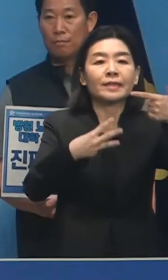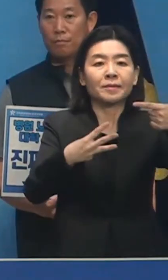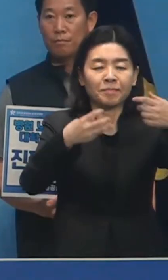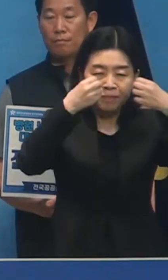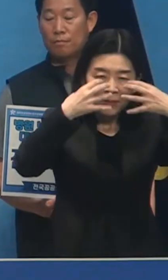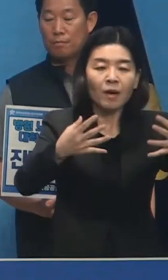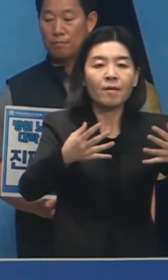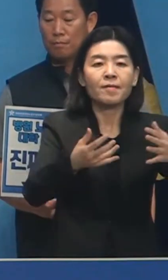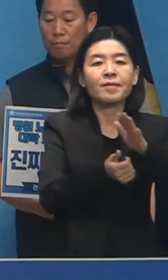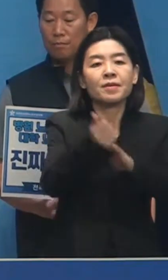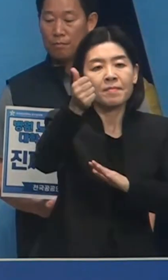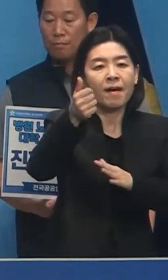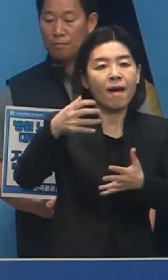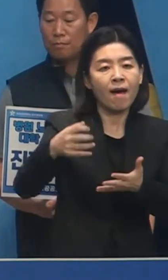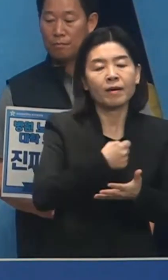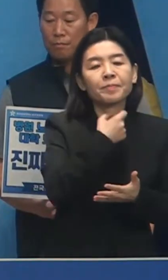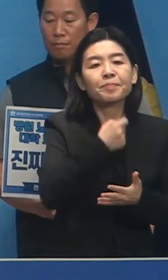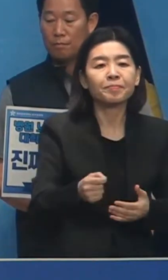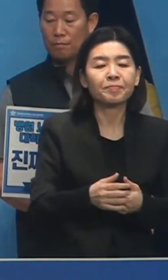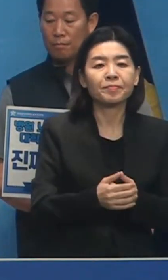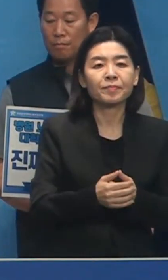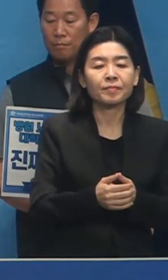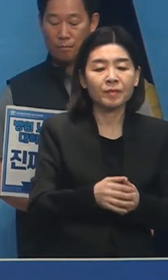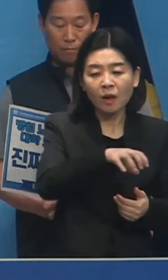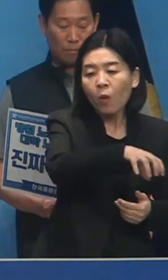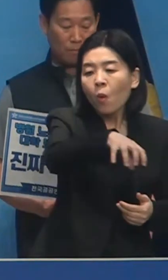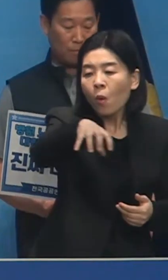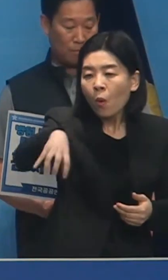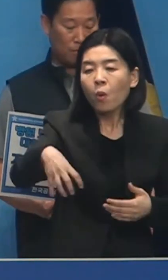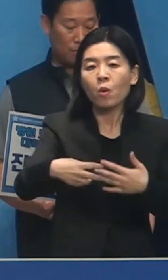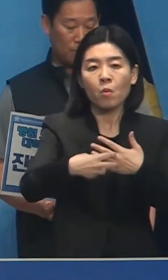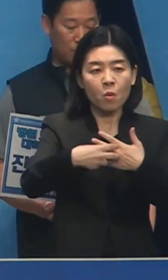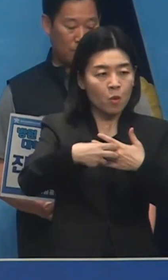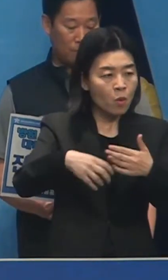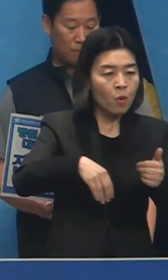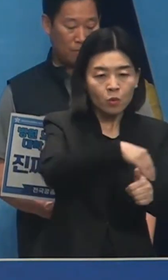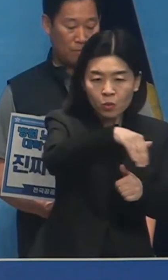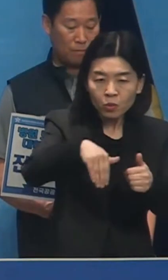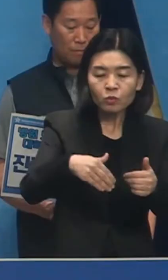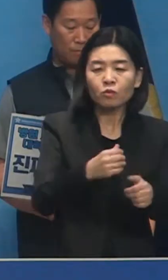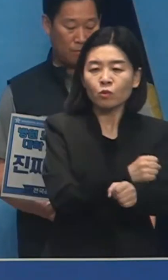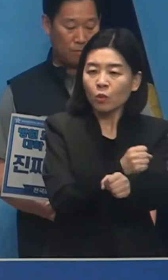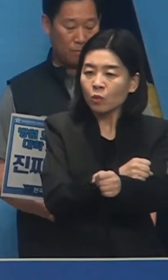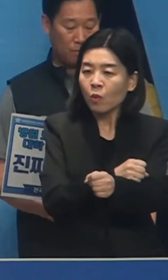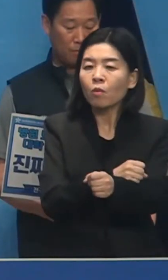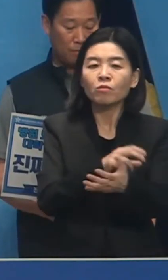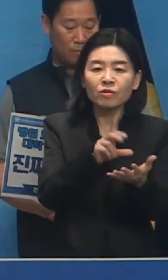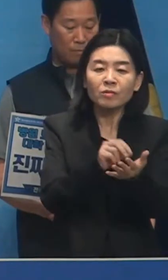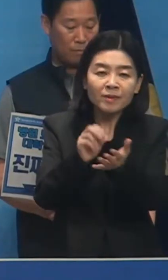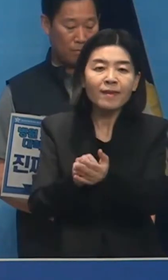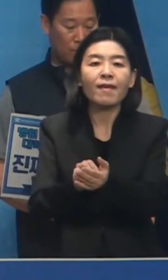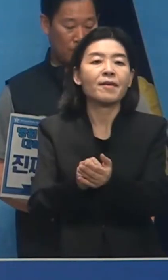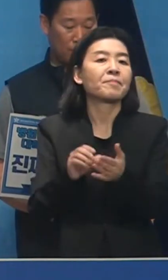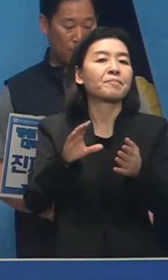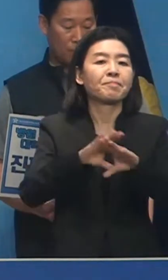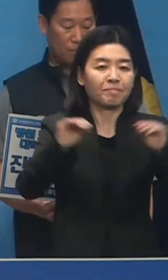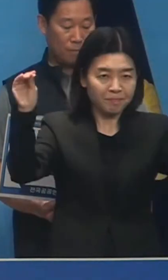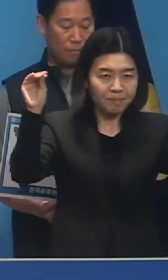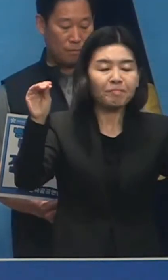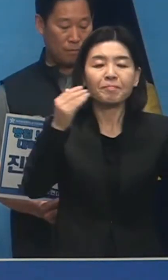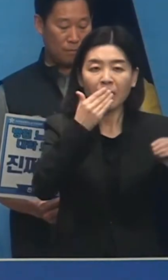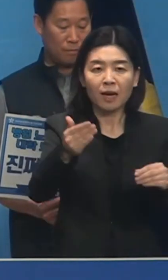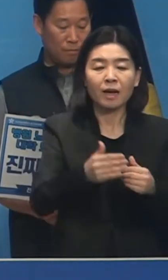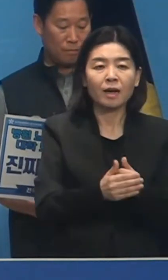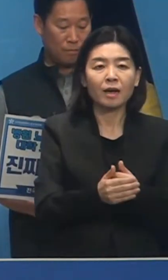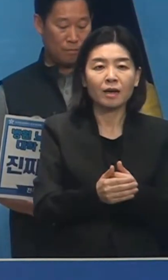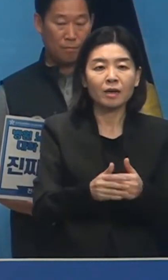합니다. 현장 곳곳에는 산적한 노동 현안의 문제를 대전환에 창출해낼 것입니다. 노동시간 단축과